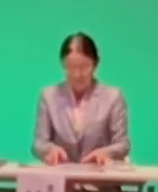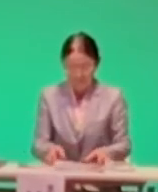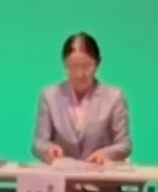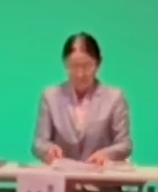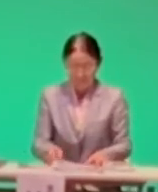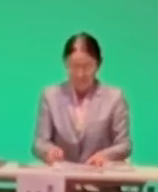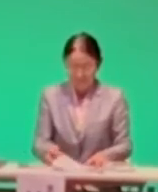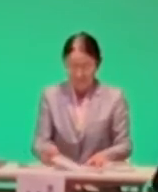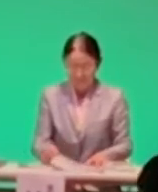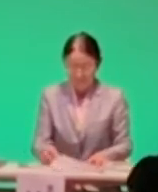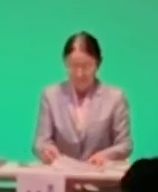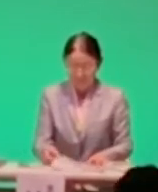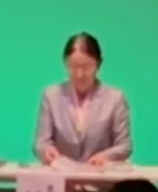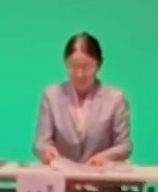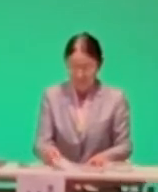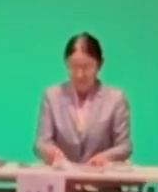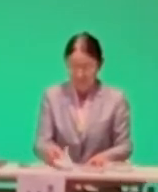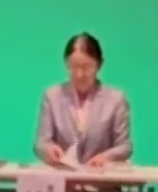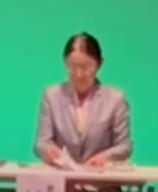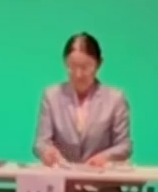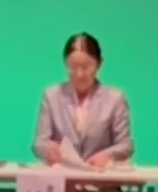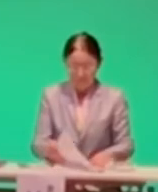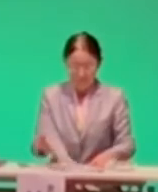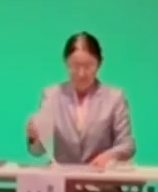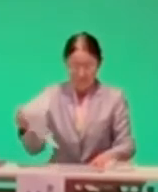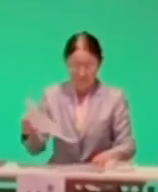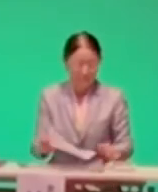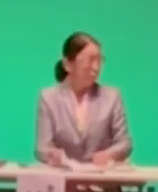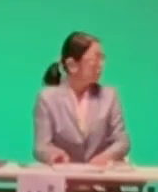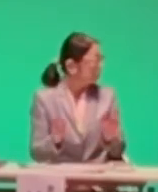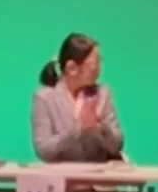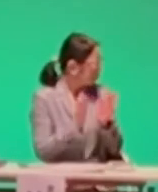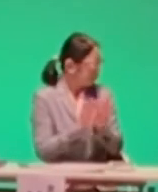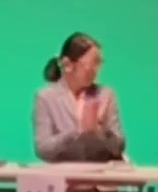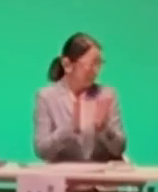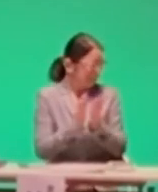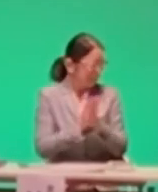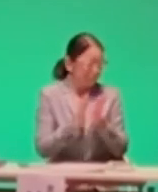理事でいらっしゃいます岸田ひろみ様でございます。